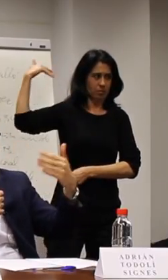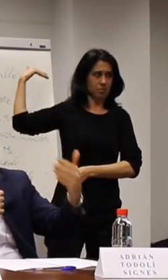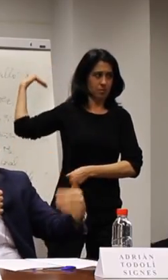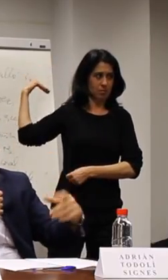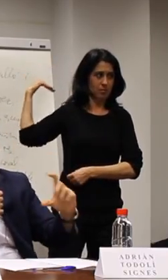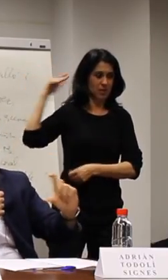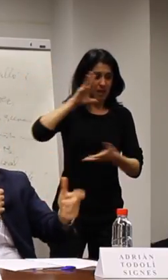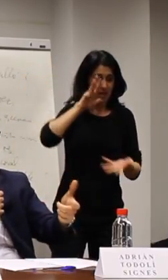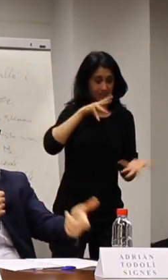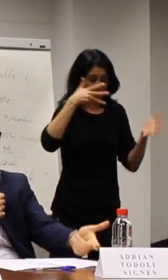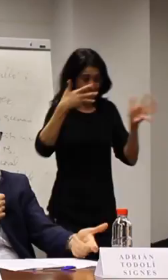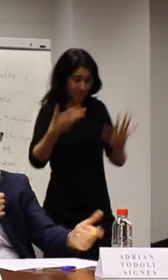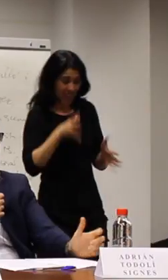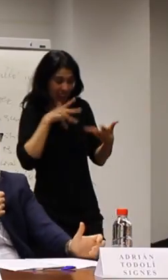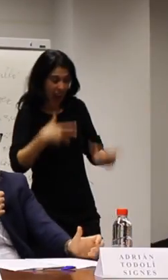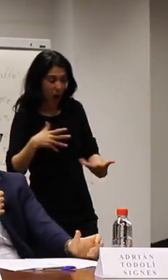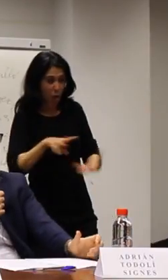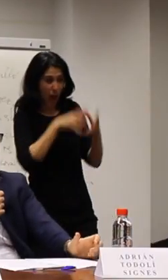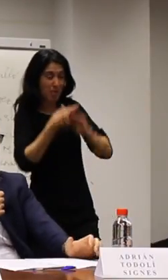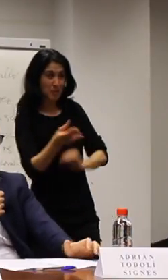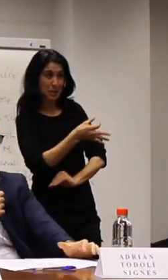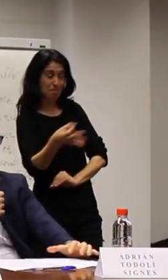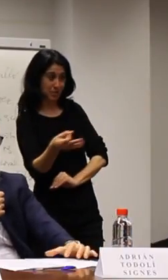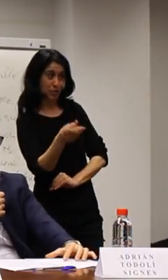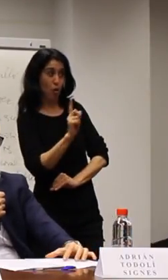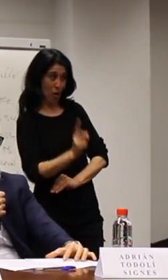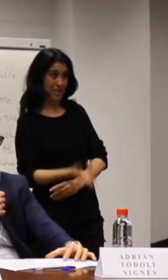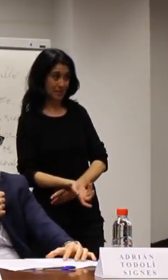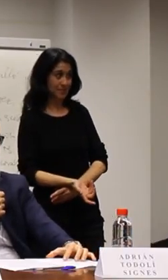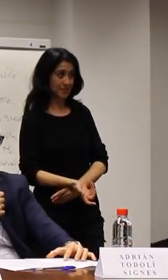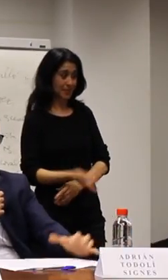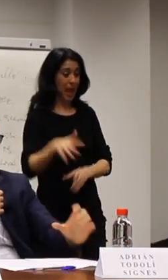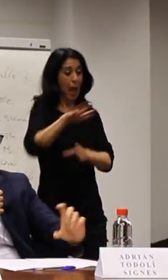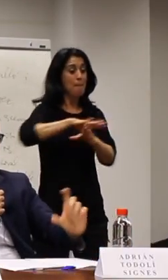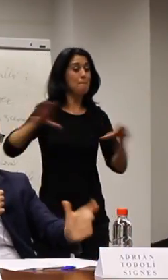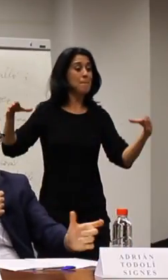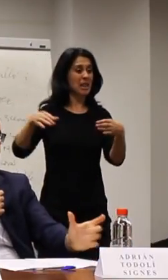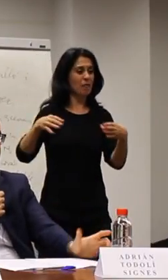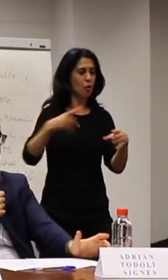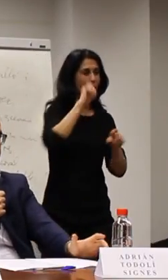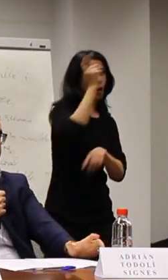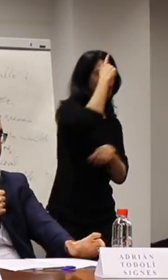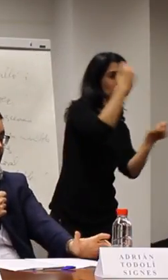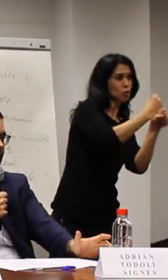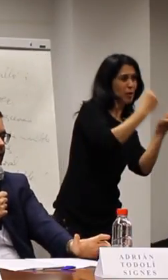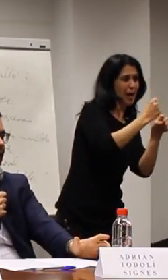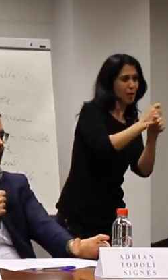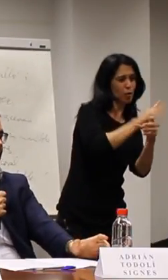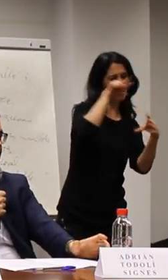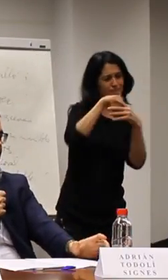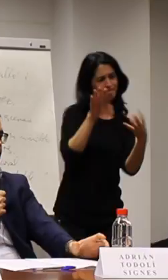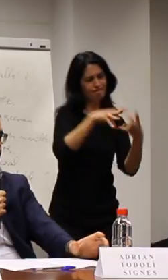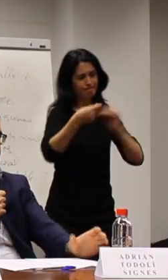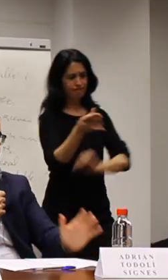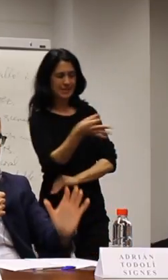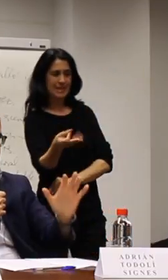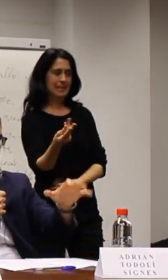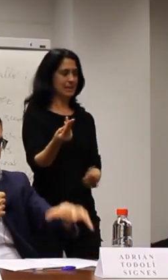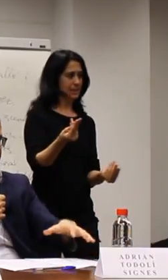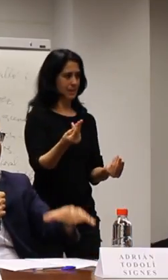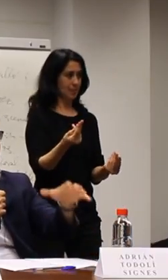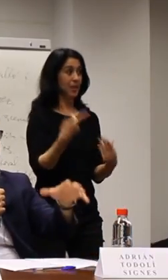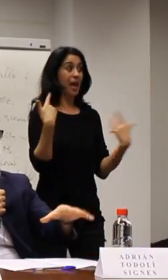entonces pues quizá no se adapta perfectamente a estas plataformas, y entonces yo creo que aquí el legislador debería pues